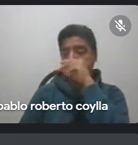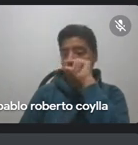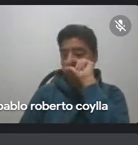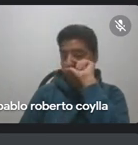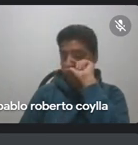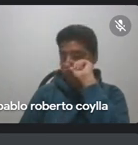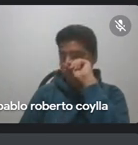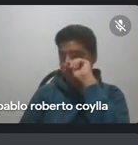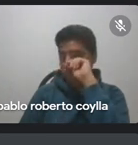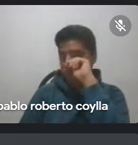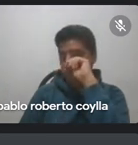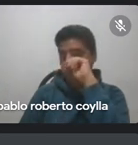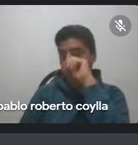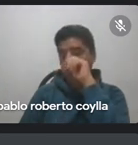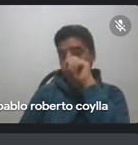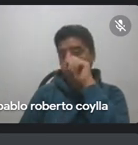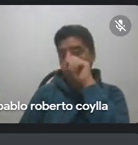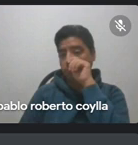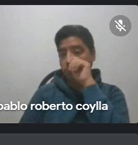sustantivos.